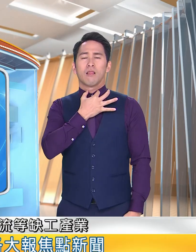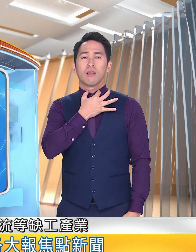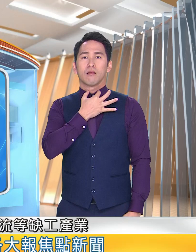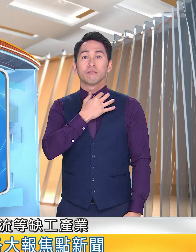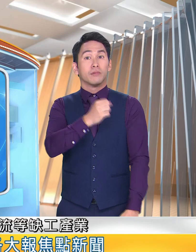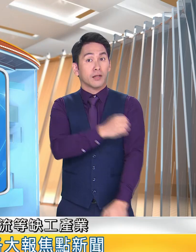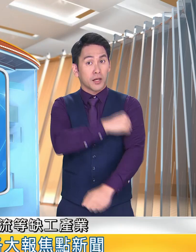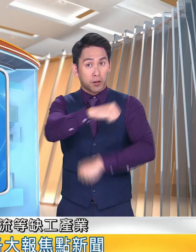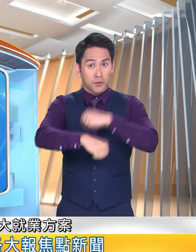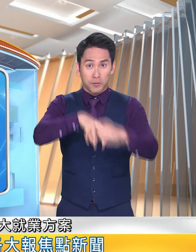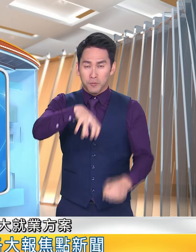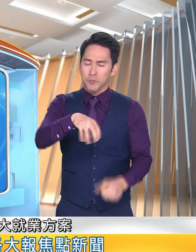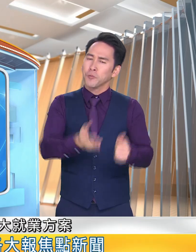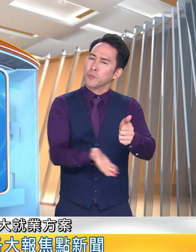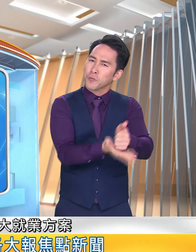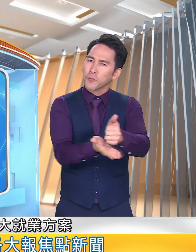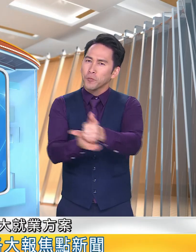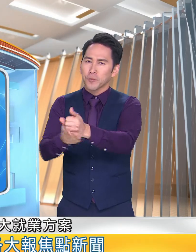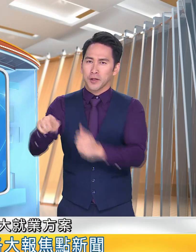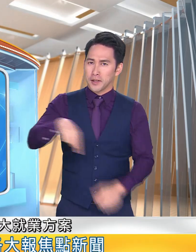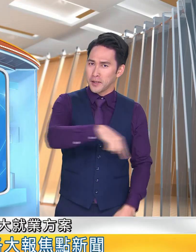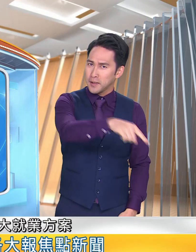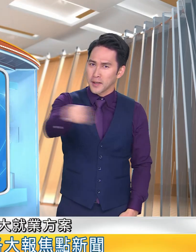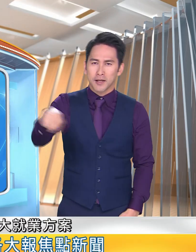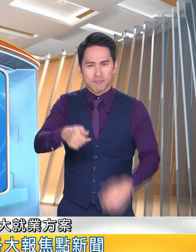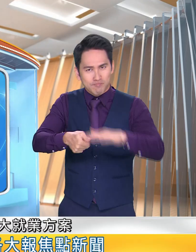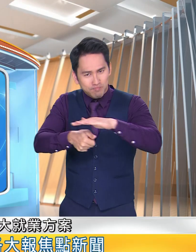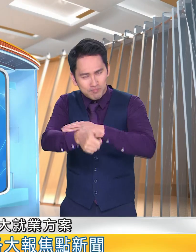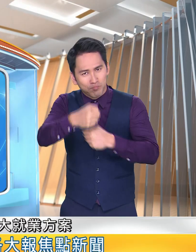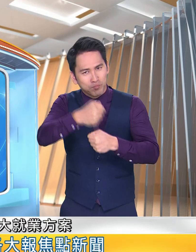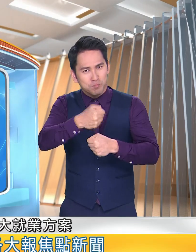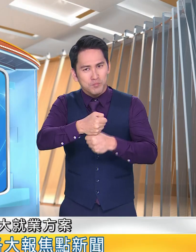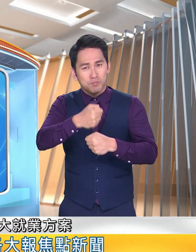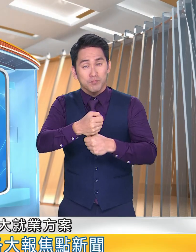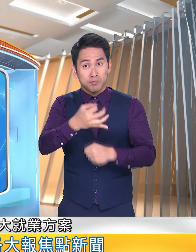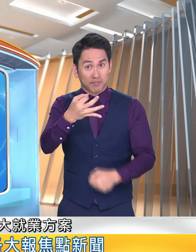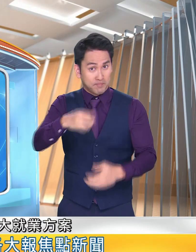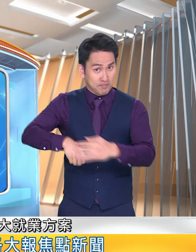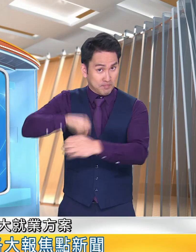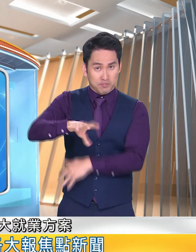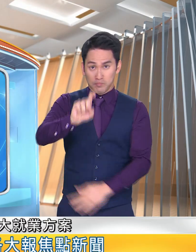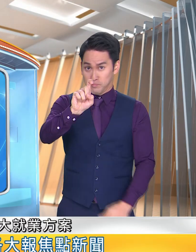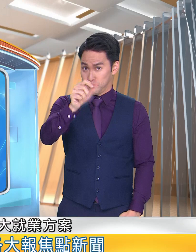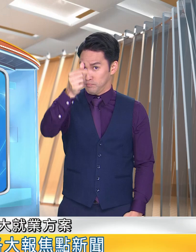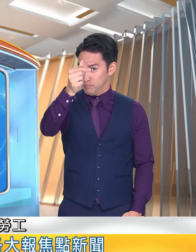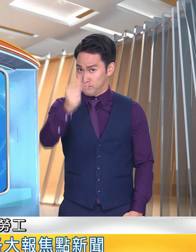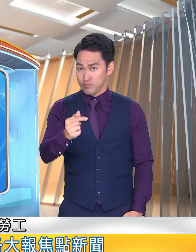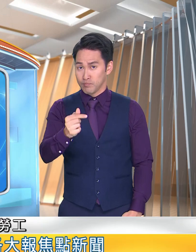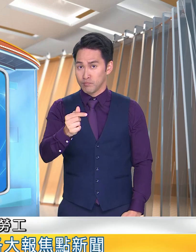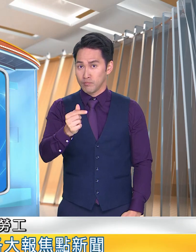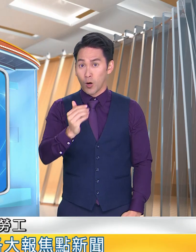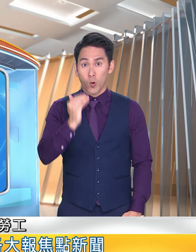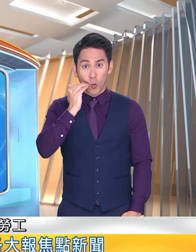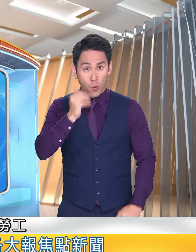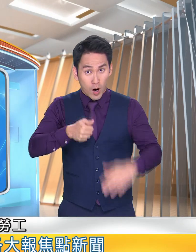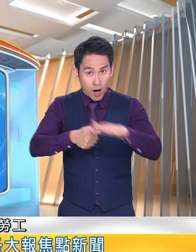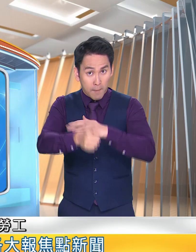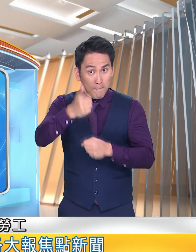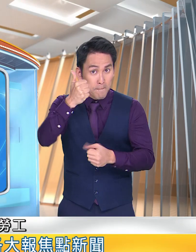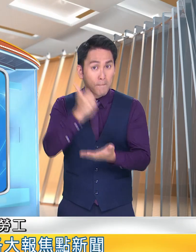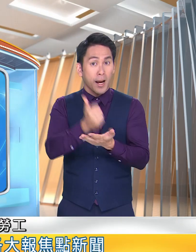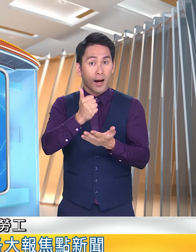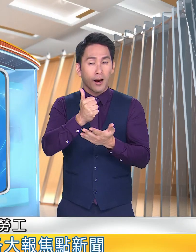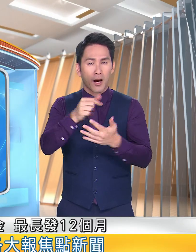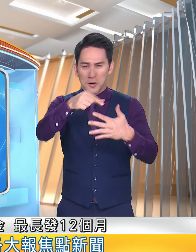业，将砸10亿元推动扩大就业方案，最高每个月给特定劳